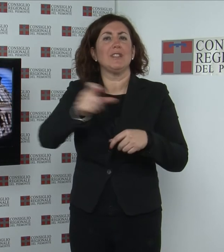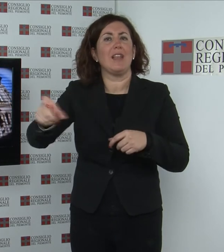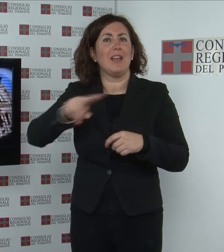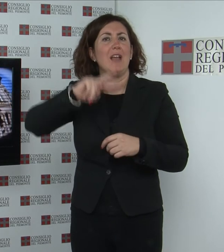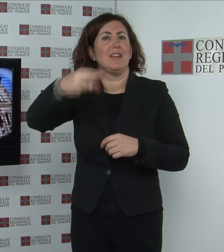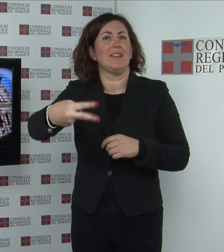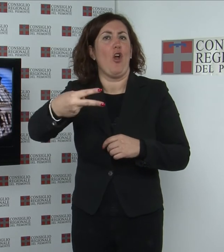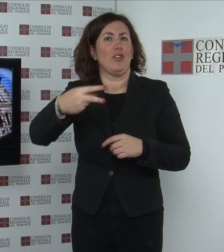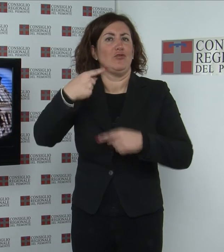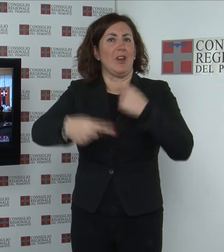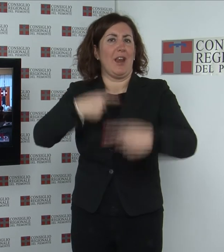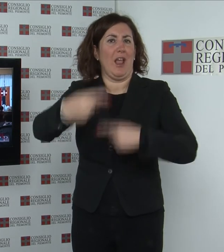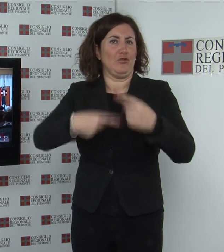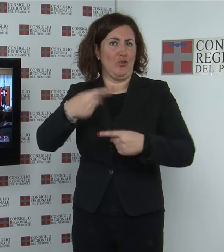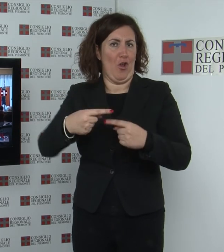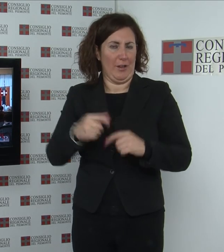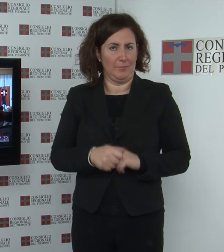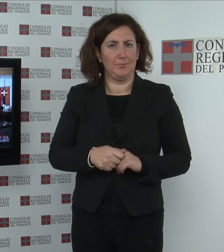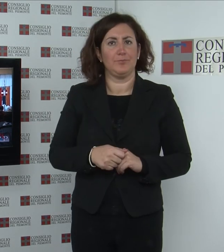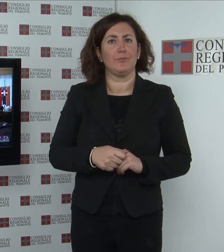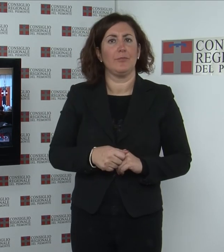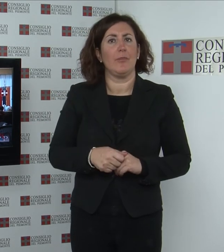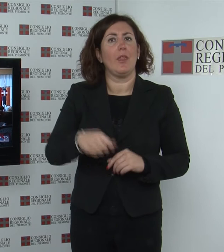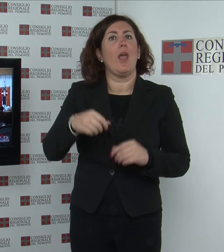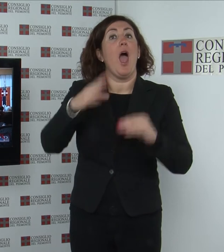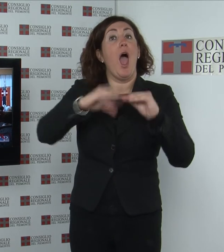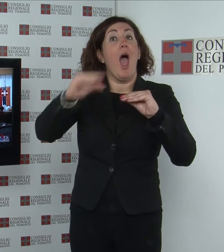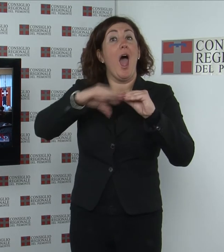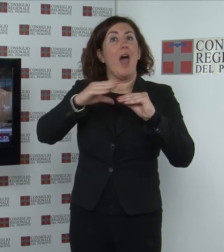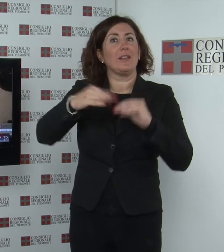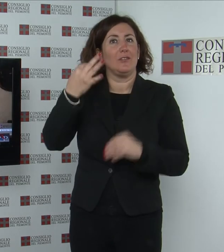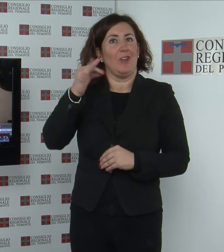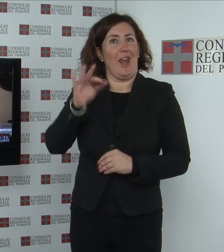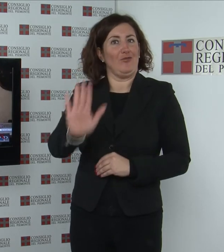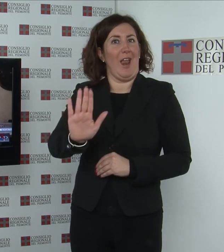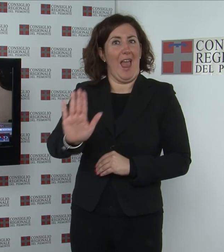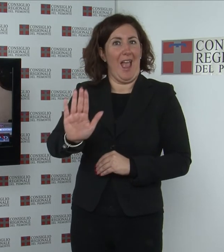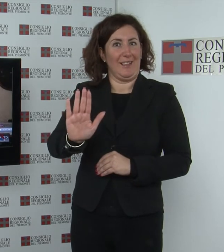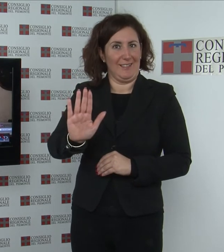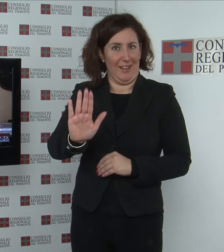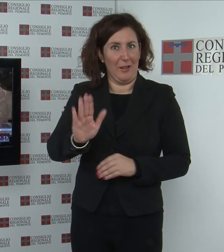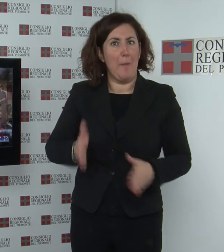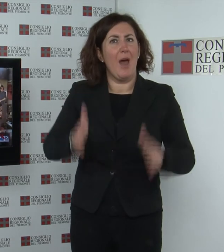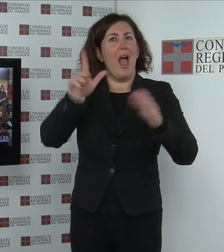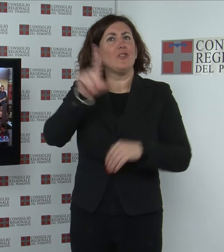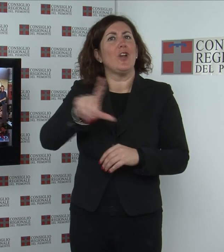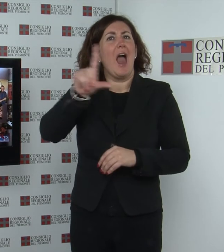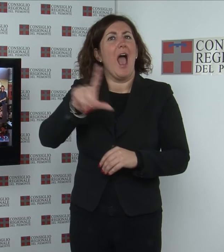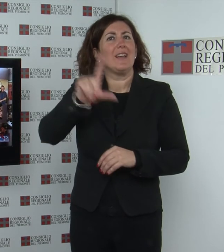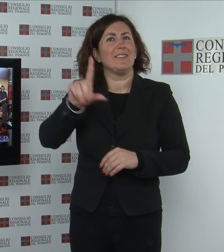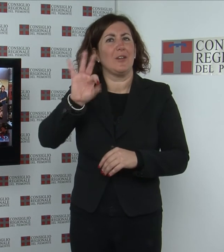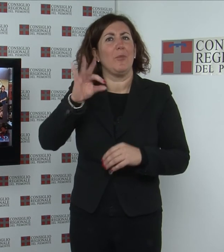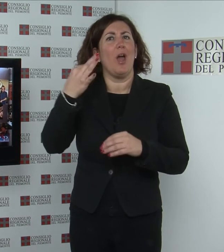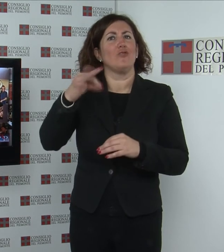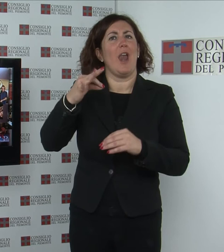eccellenze artigiane il 18 ottobre è stata inaugurata a Palazzo Lascaris la mostra fotografica le eccellente artigiane scatti di